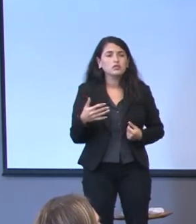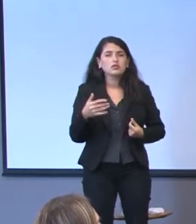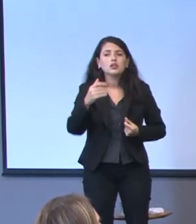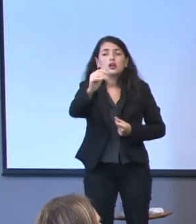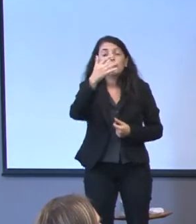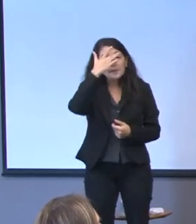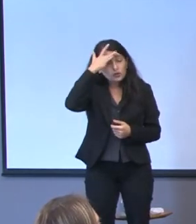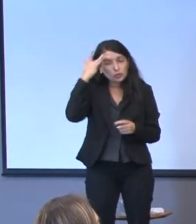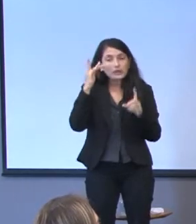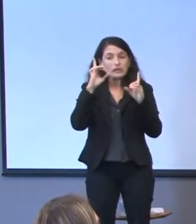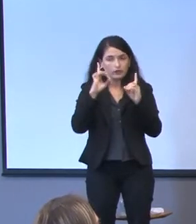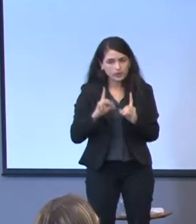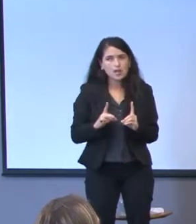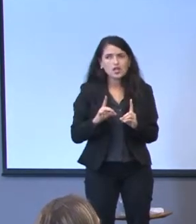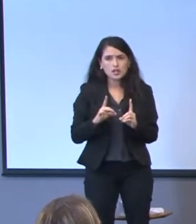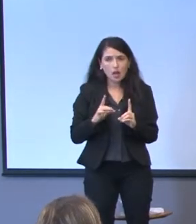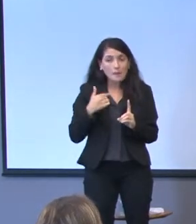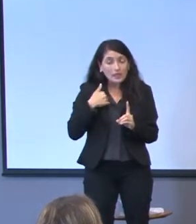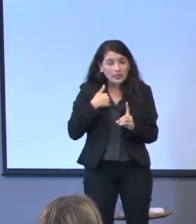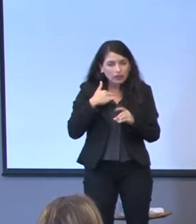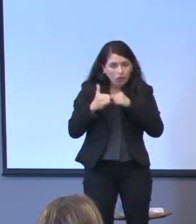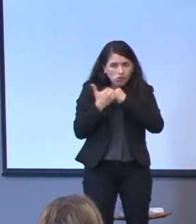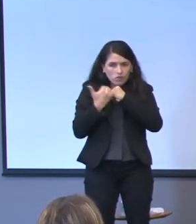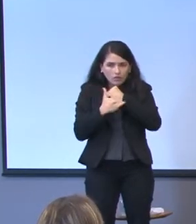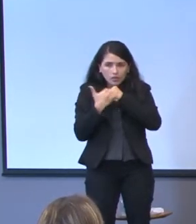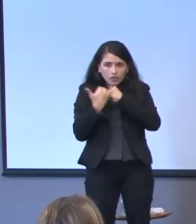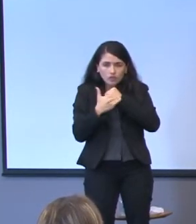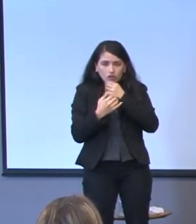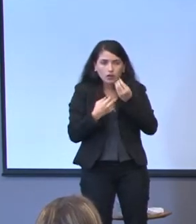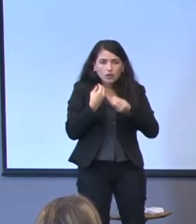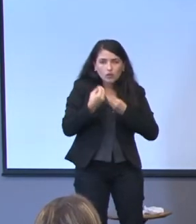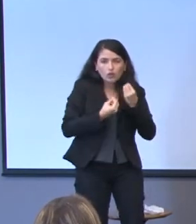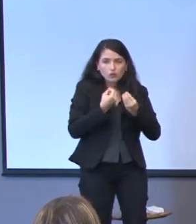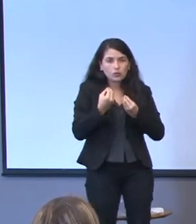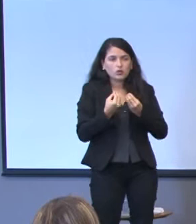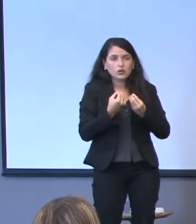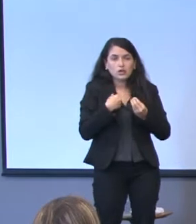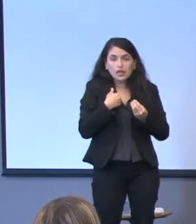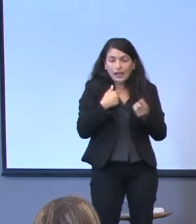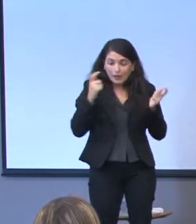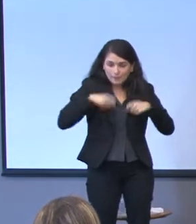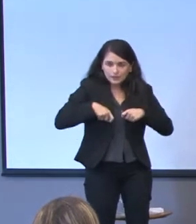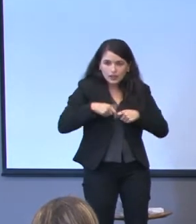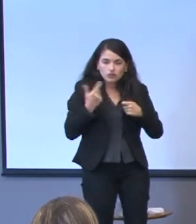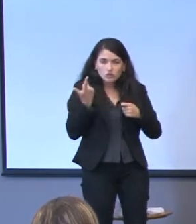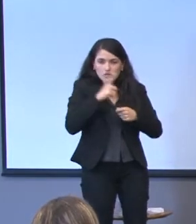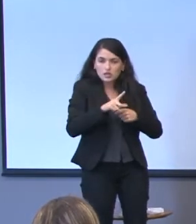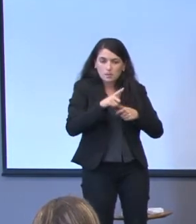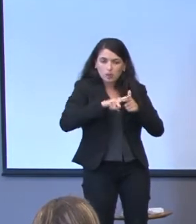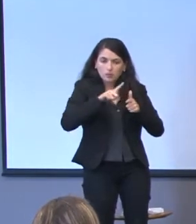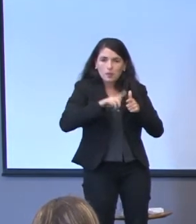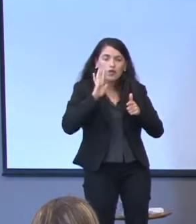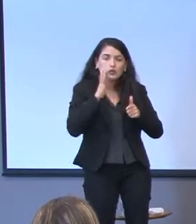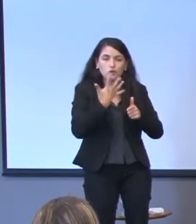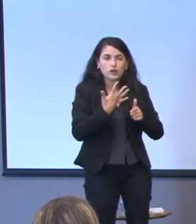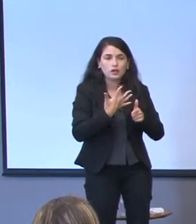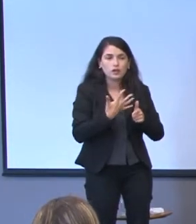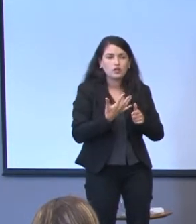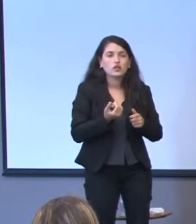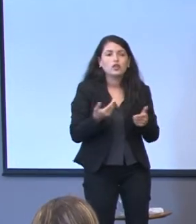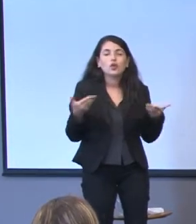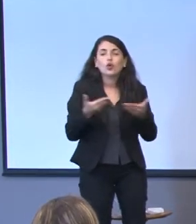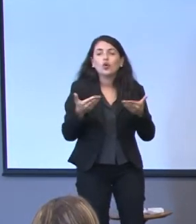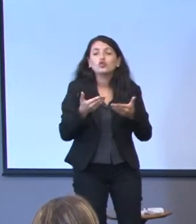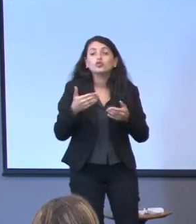elas têm que desenvolver a capacidade de solucionar problemas de uma forma que o outro não vê. E hoje, quem é que apresenta os